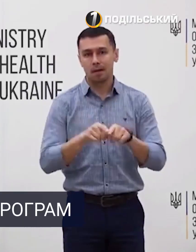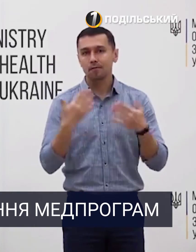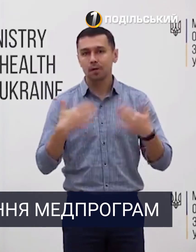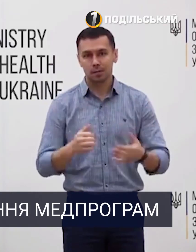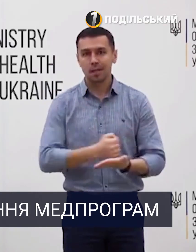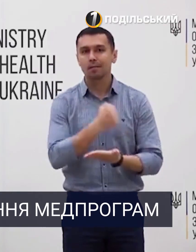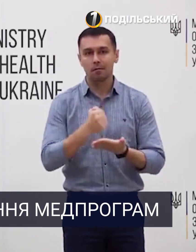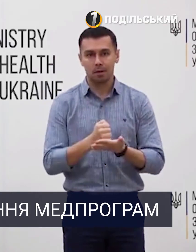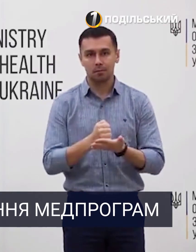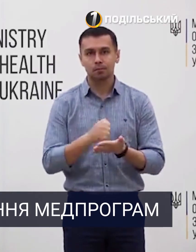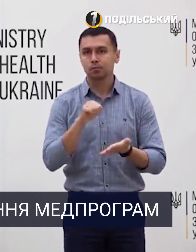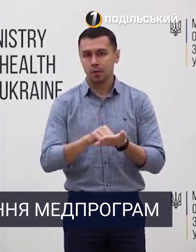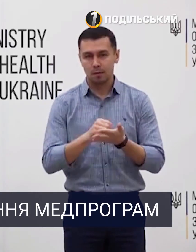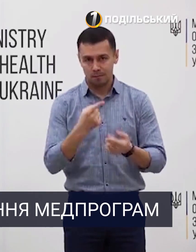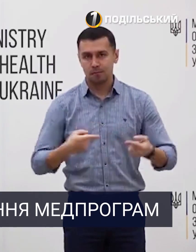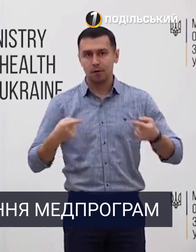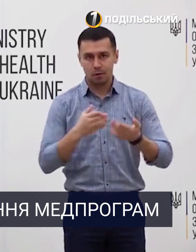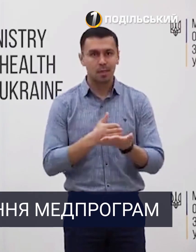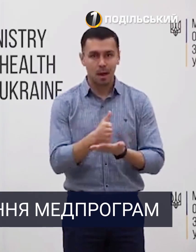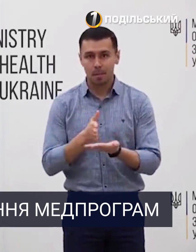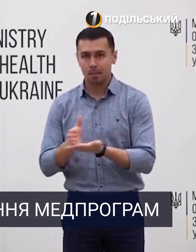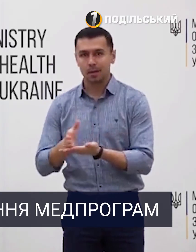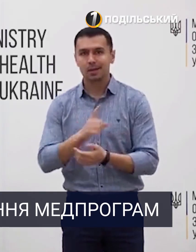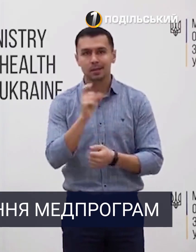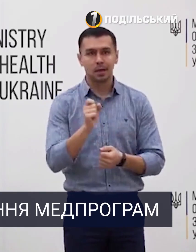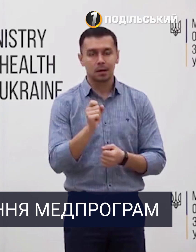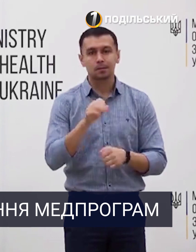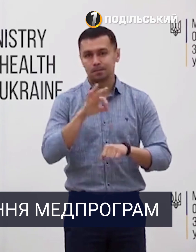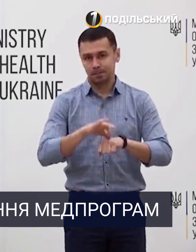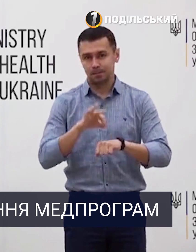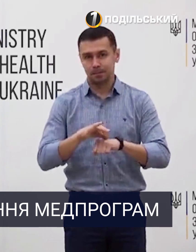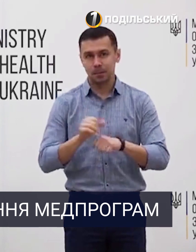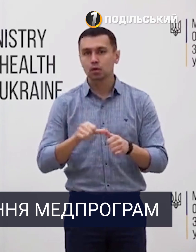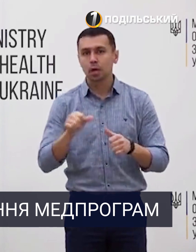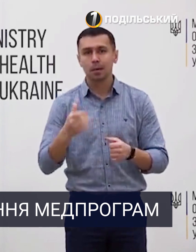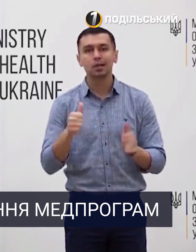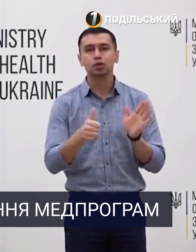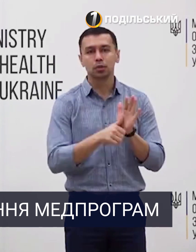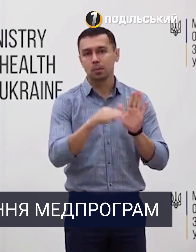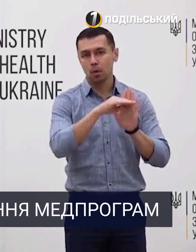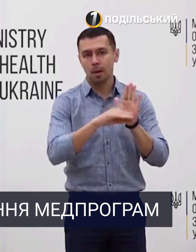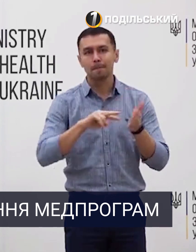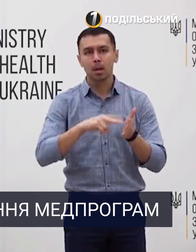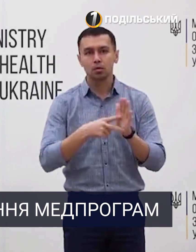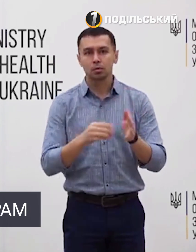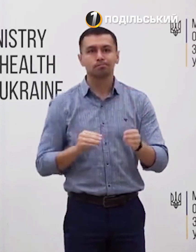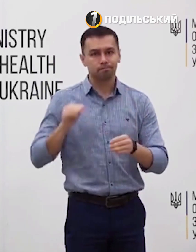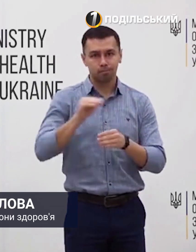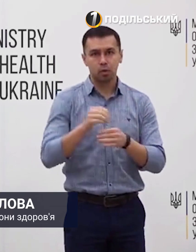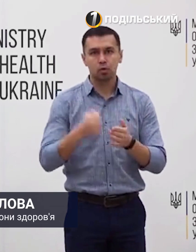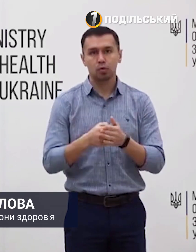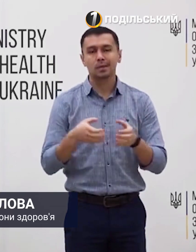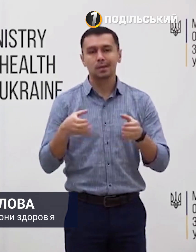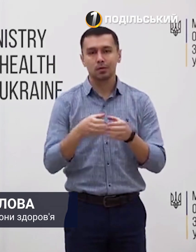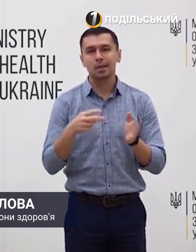Вже затверджено номенклатуру, визначено напрямки за нозологіями. Зокрема, 6 програм планується до включення до